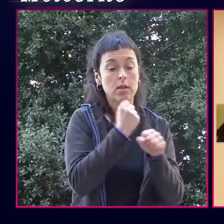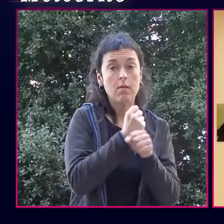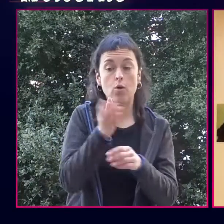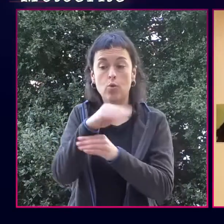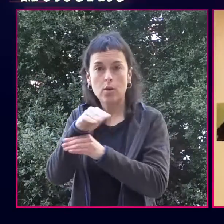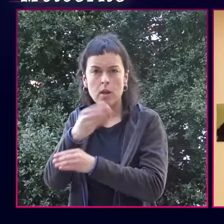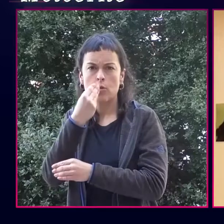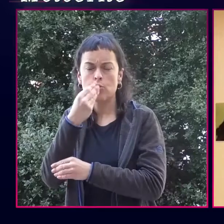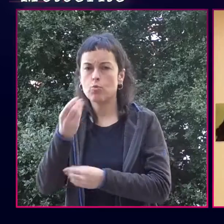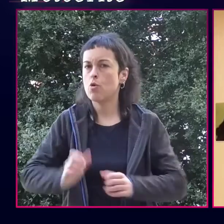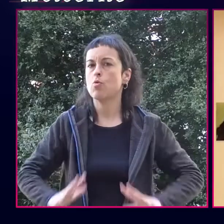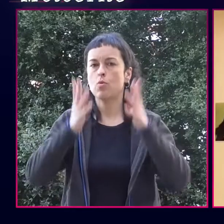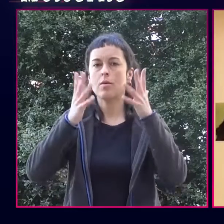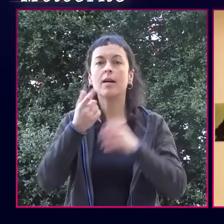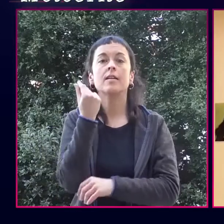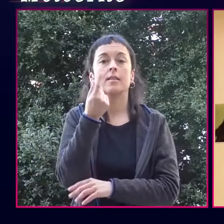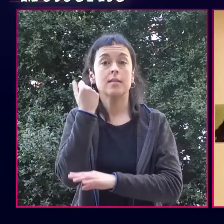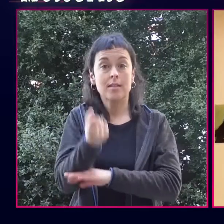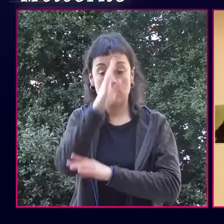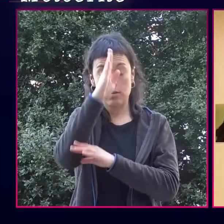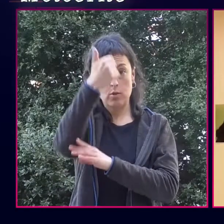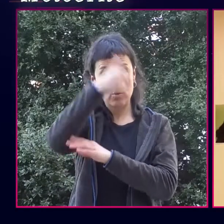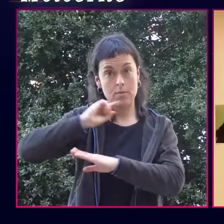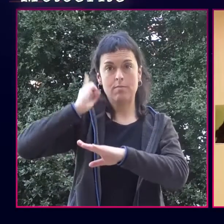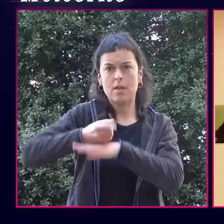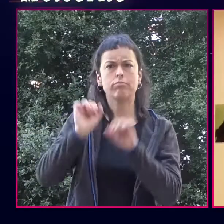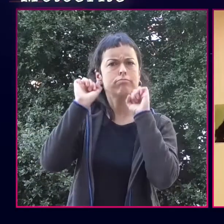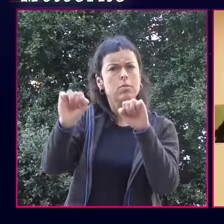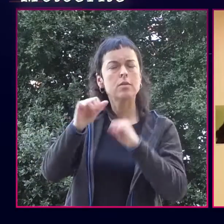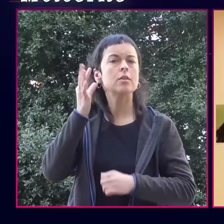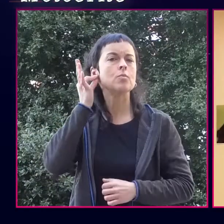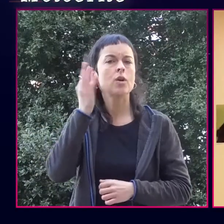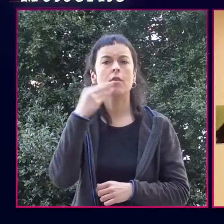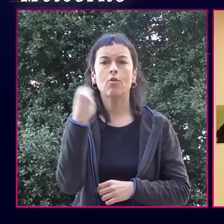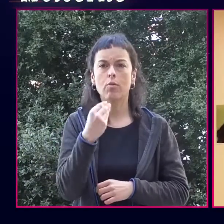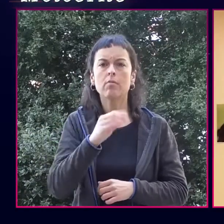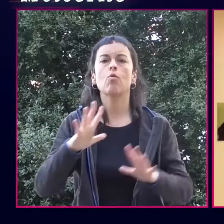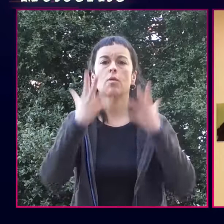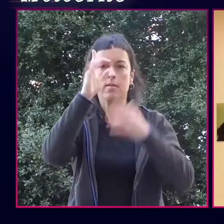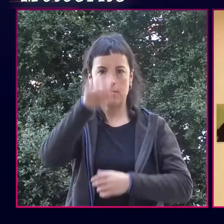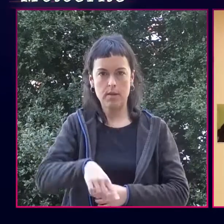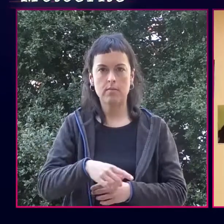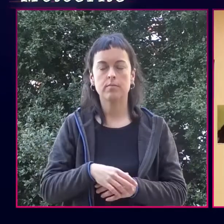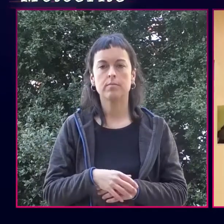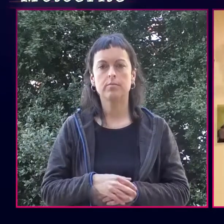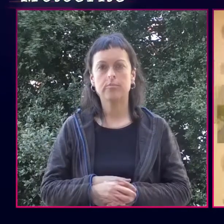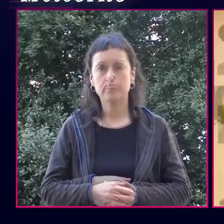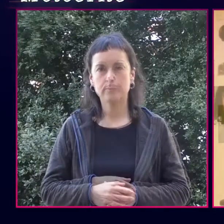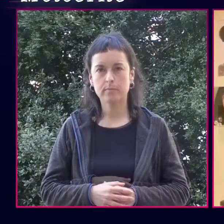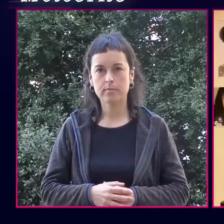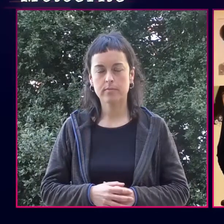Martxoaren 8an enplegu, zaintza eta kontsumo greba. Eta patriarkatu kapitalistari planto egingo diogu. Neska gazteok baita, bertan.